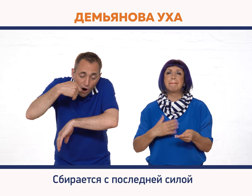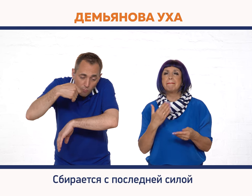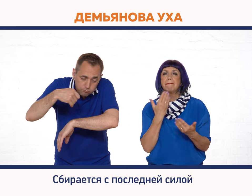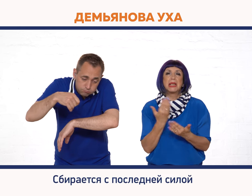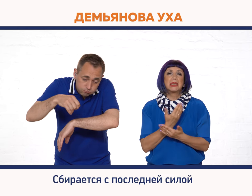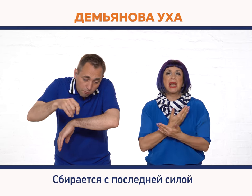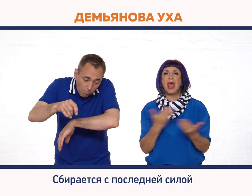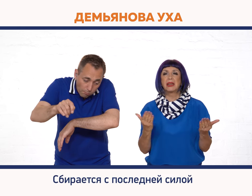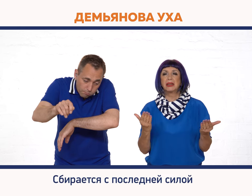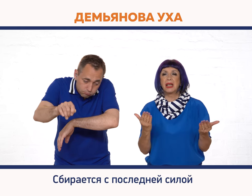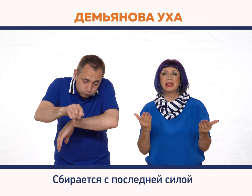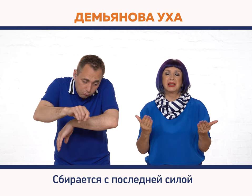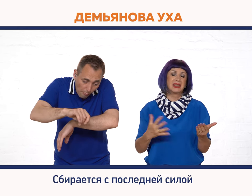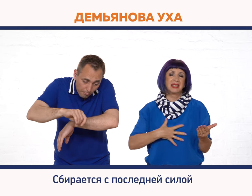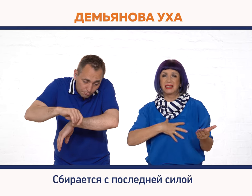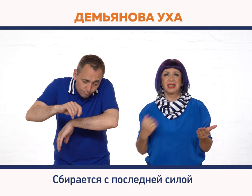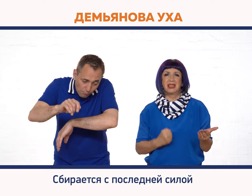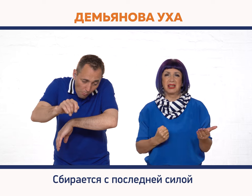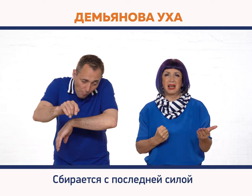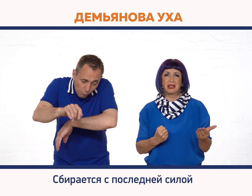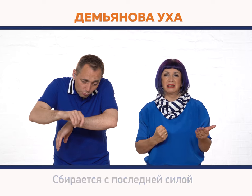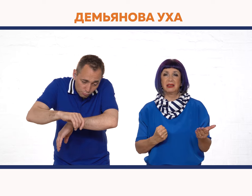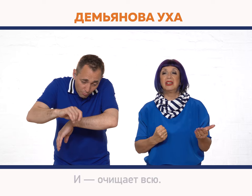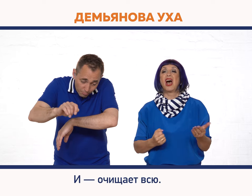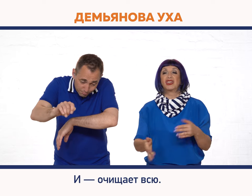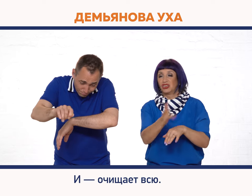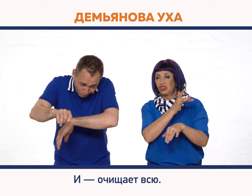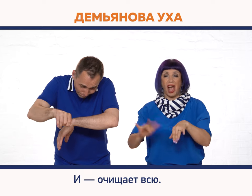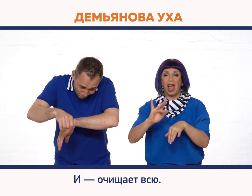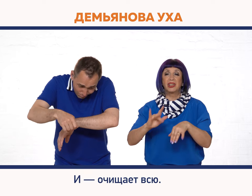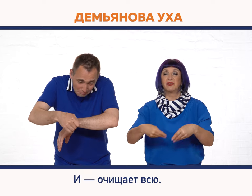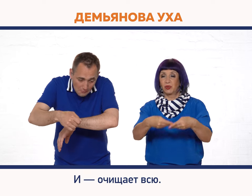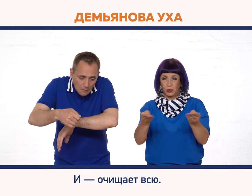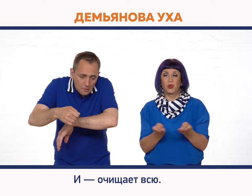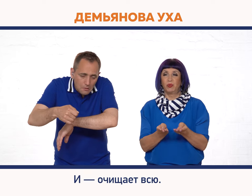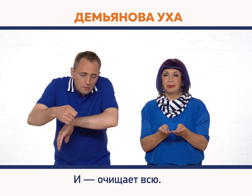с последней силой и очищает всю.